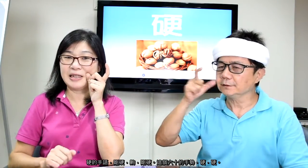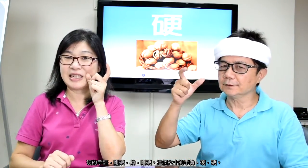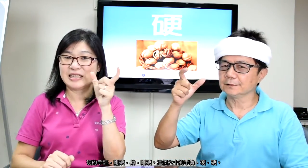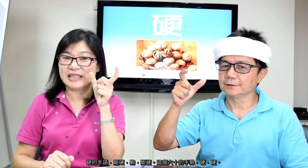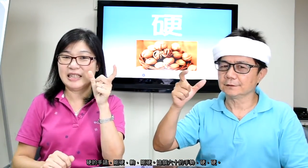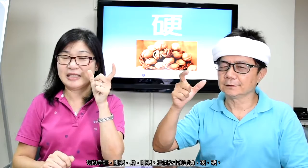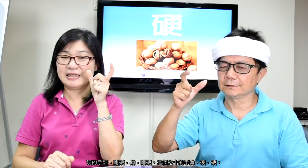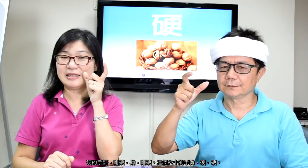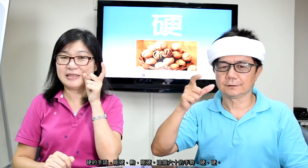硬，